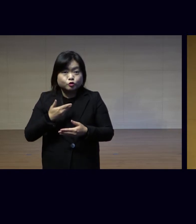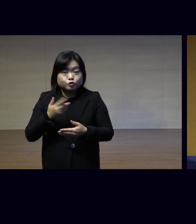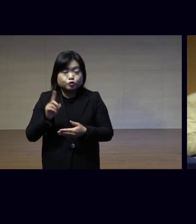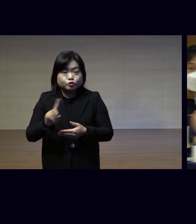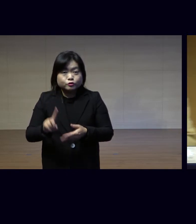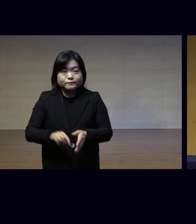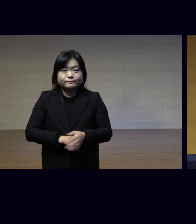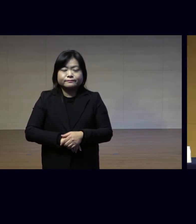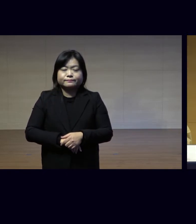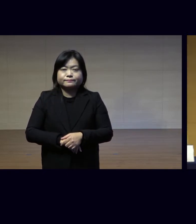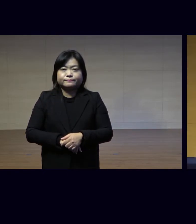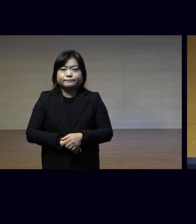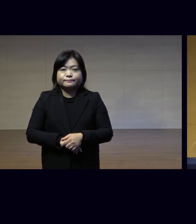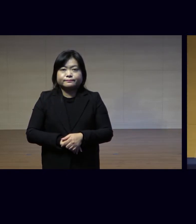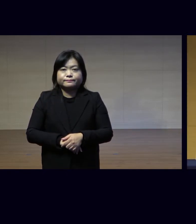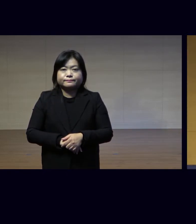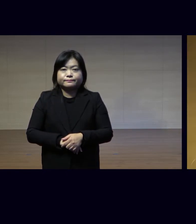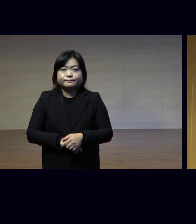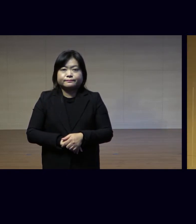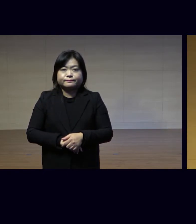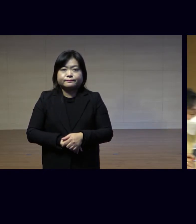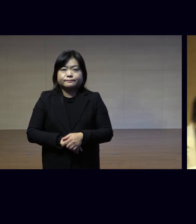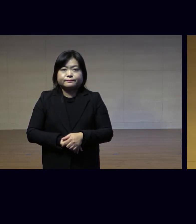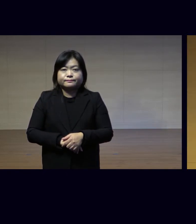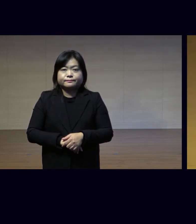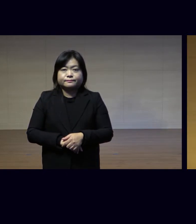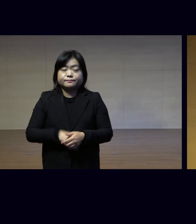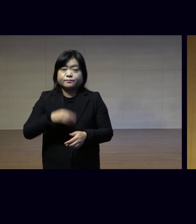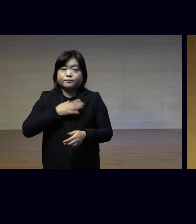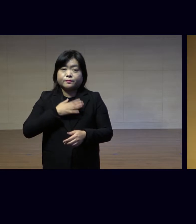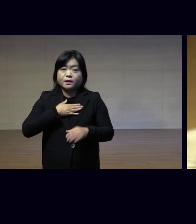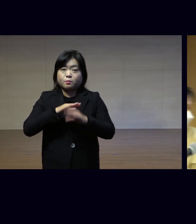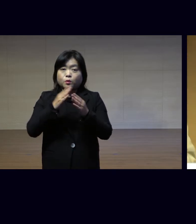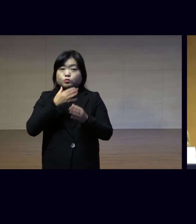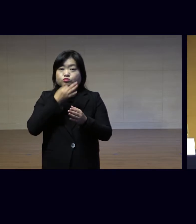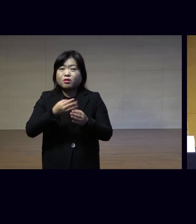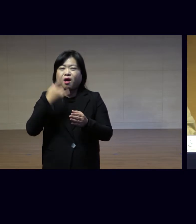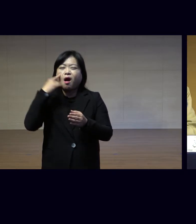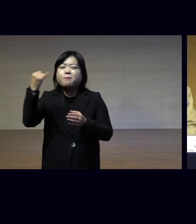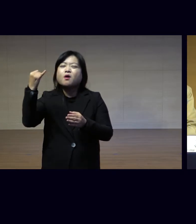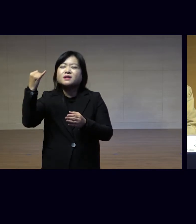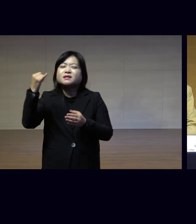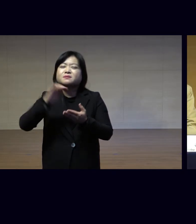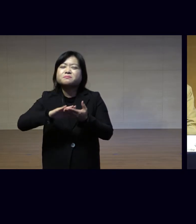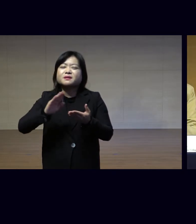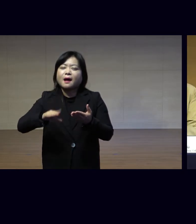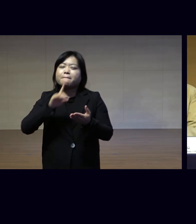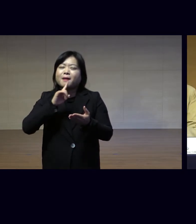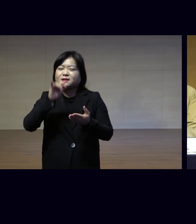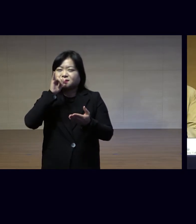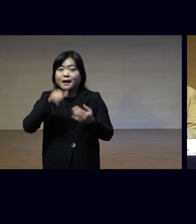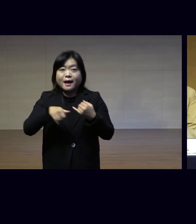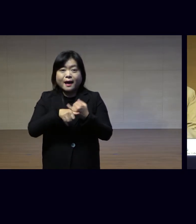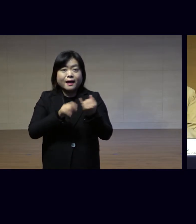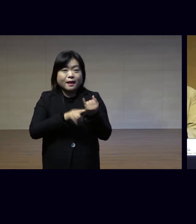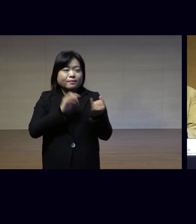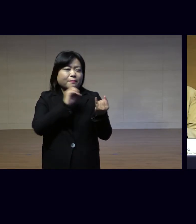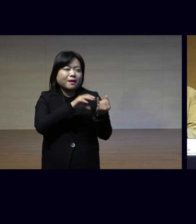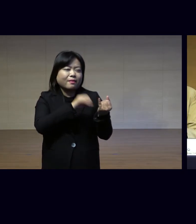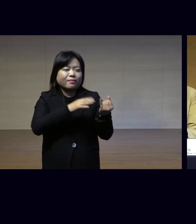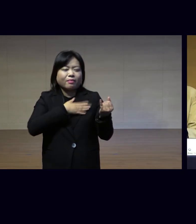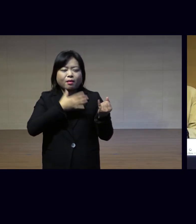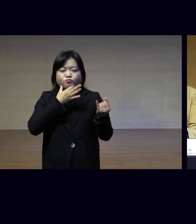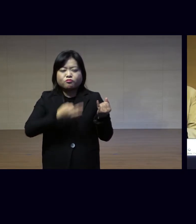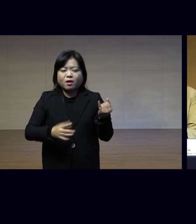있으시면 받겠습니다. 이렇게 얘기합니다. 내 모든 불행의 원인은 어머니입니다. 이렇게 얘기를 해요. 자기 애인이었던 한스카 부인에게